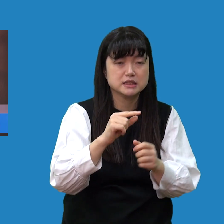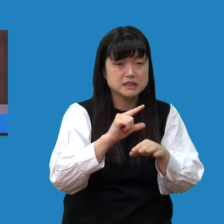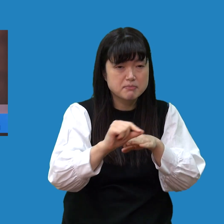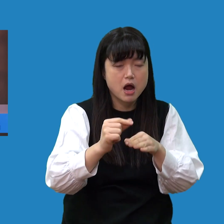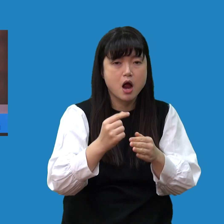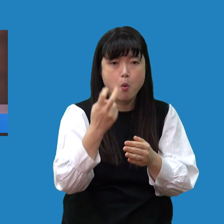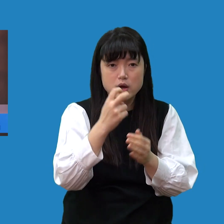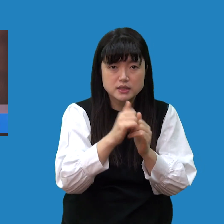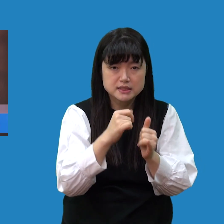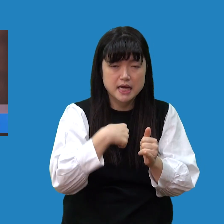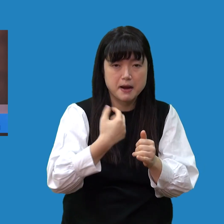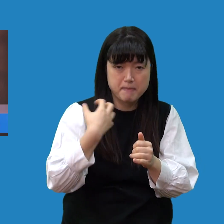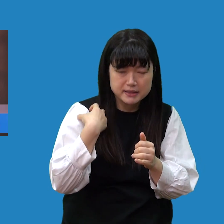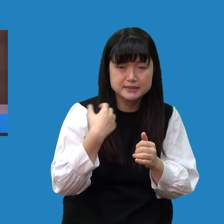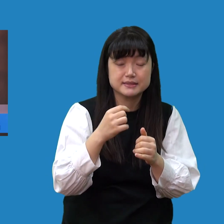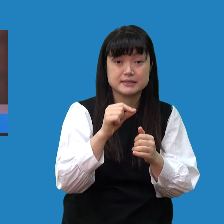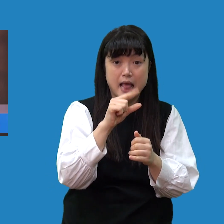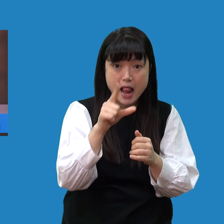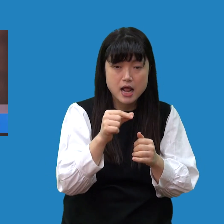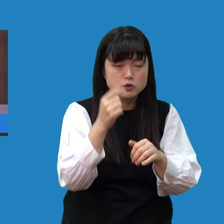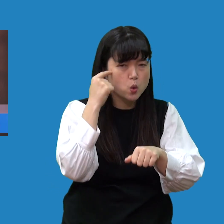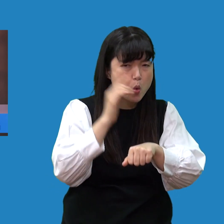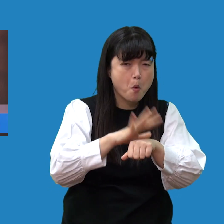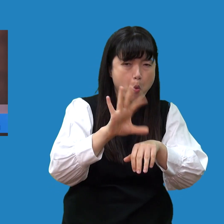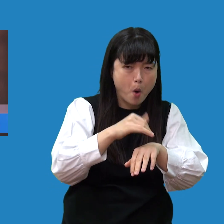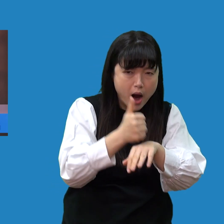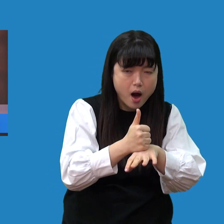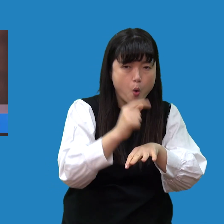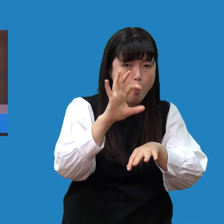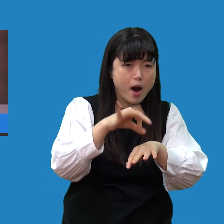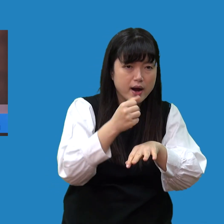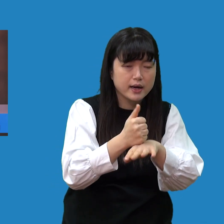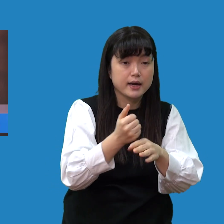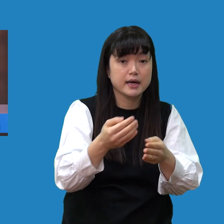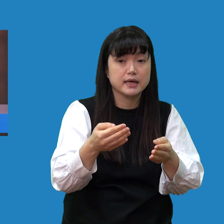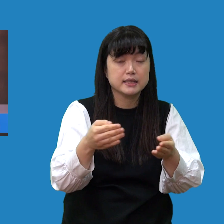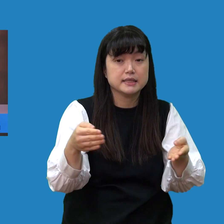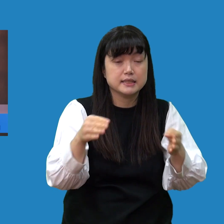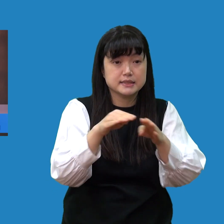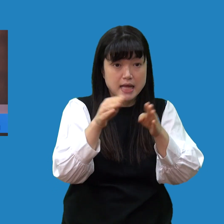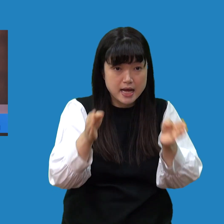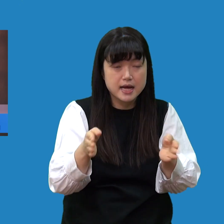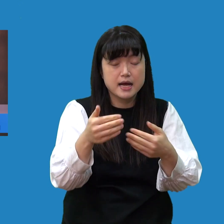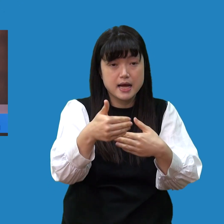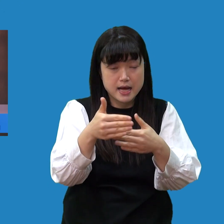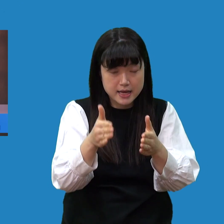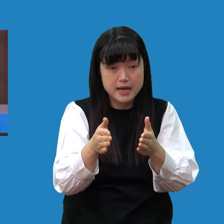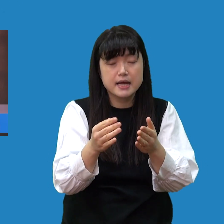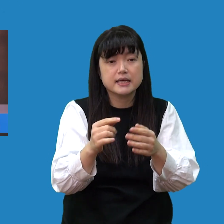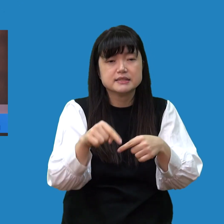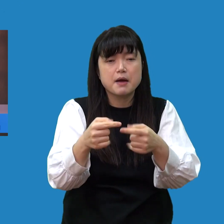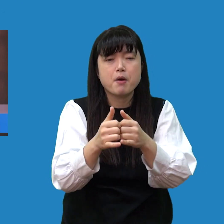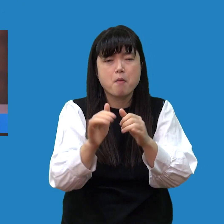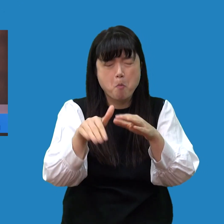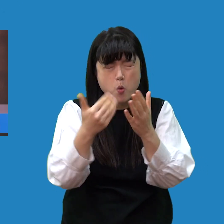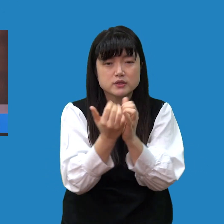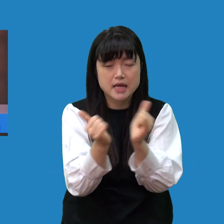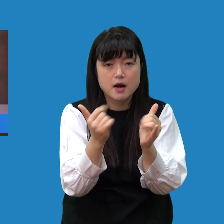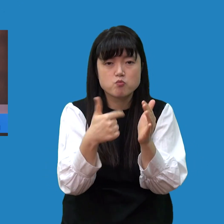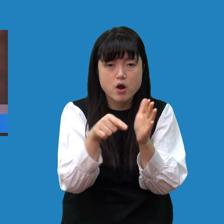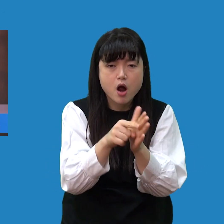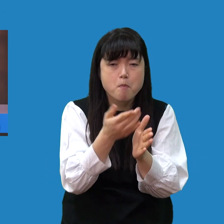관장들은 각각 자기가 맡은 달에 솔로몬 왕과 왕의 상에 참여하는 모든 자들을